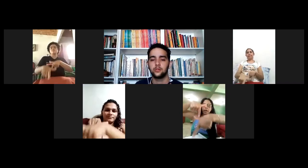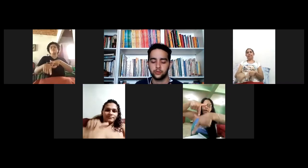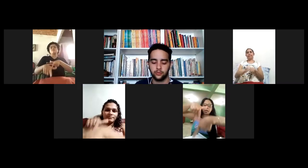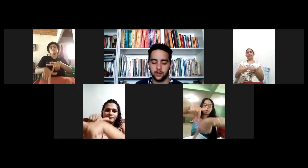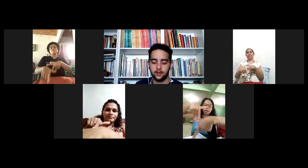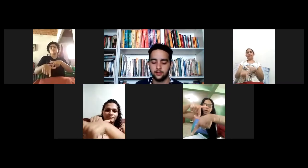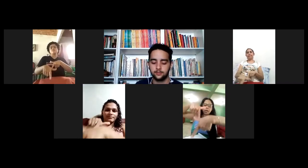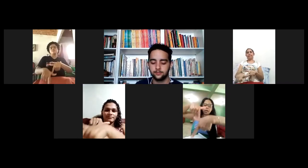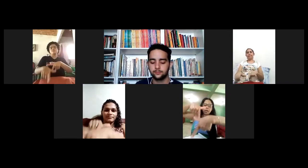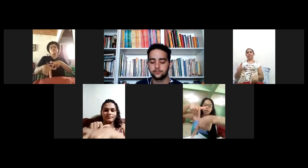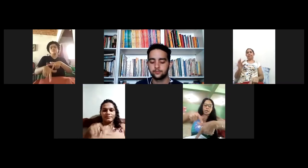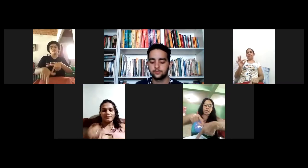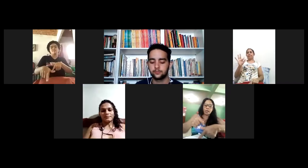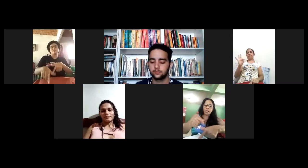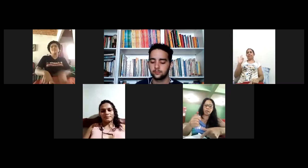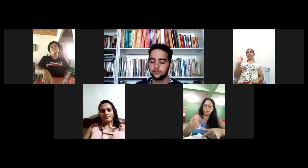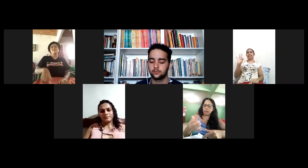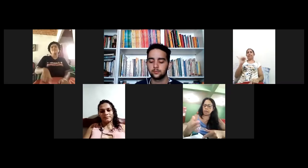testemunha de Jeová,